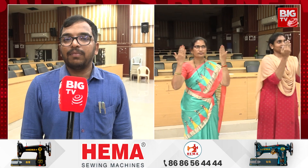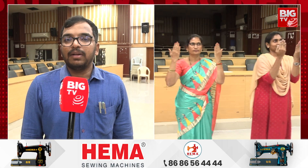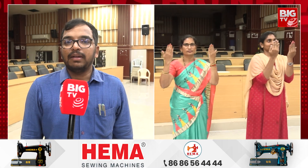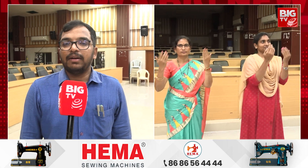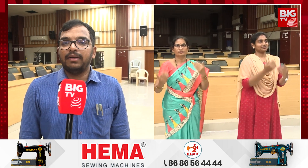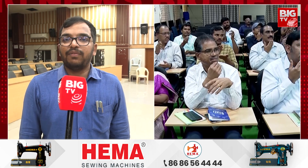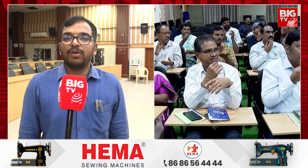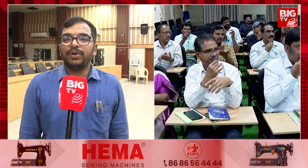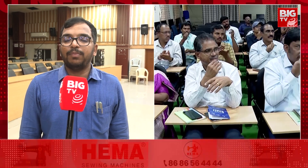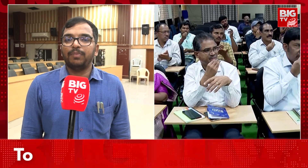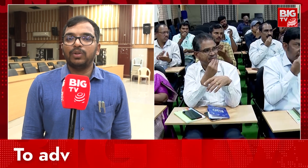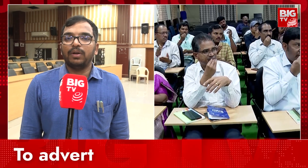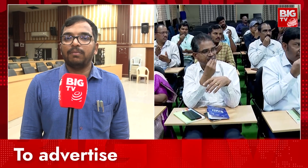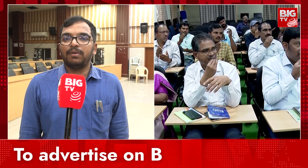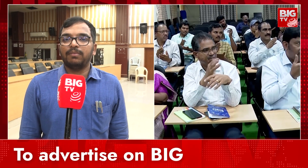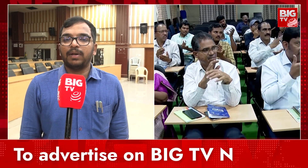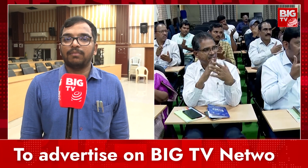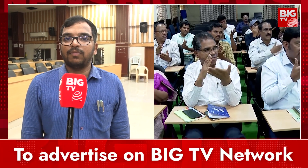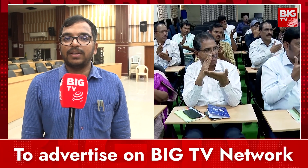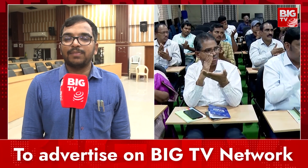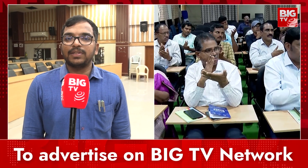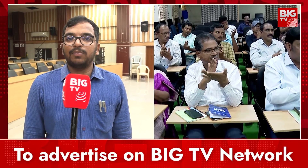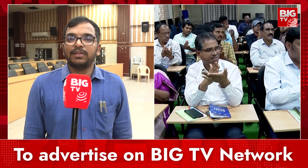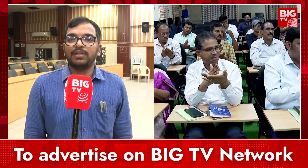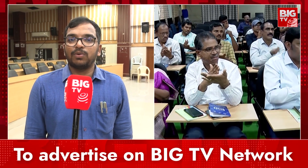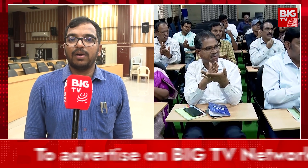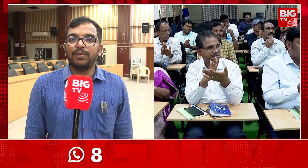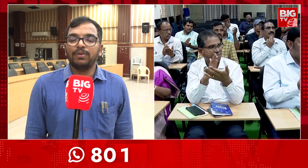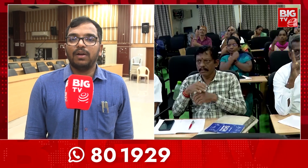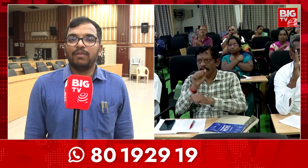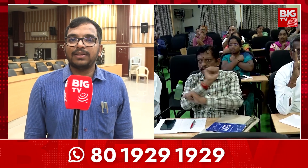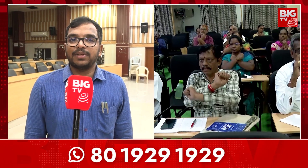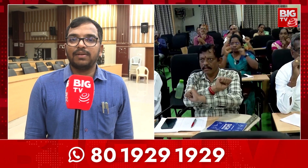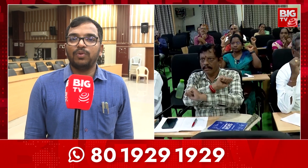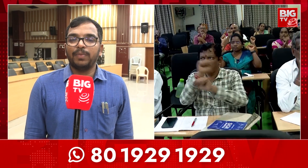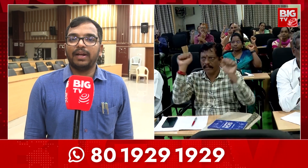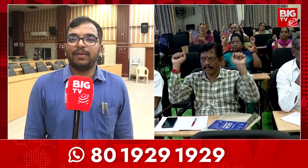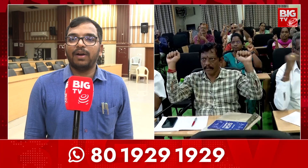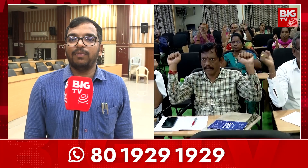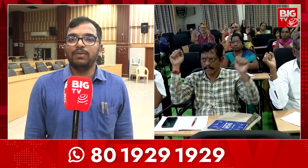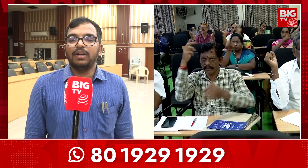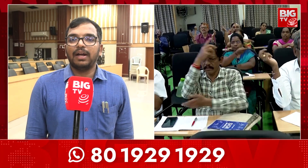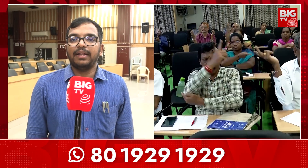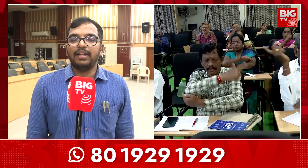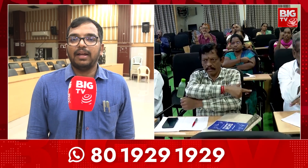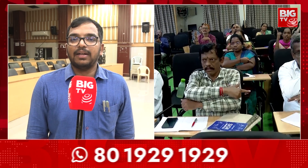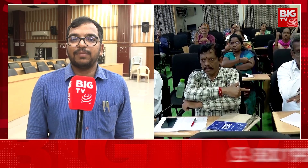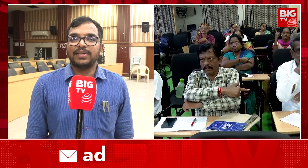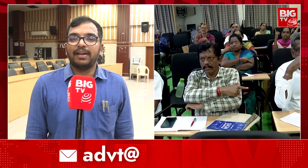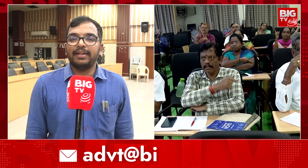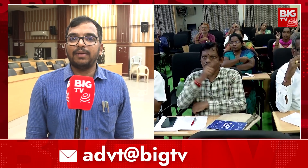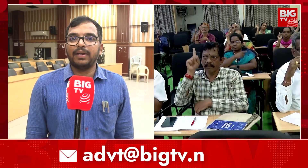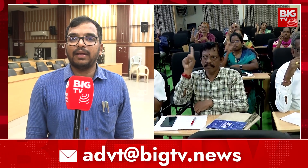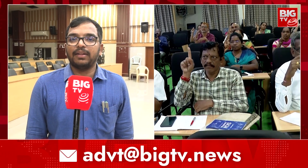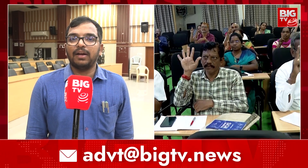మనం డెఫ్ కమ్యూనిటీ పీపుల్తో మనం వాళ్ళ సమస్యలు మనకు తెలుసుకున్నప్పుడు వాళ్ళ సమస్యలు ముందు మనకు అర్థం కావు. కానీ ఆ